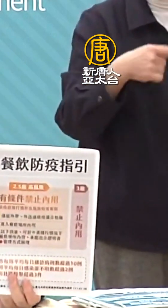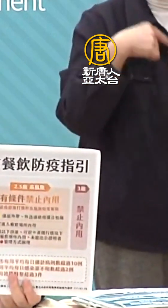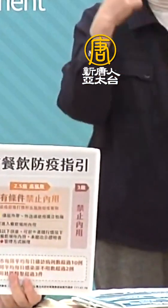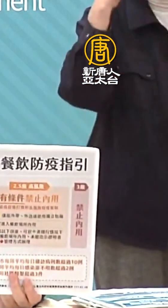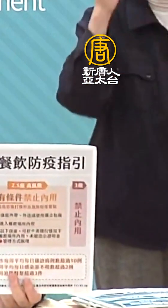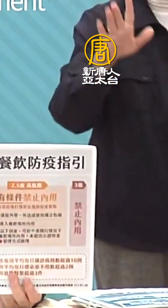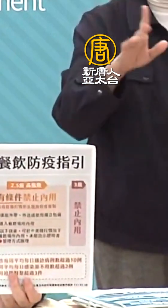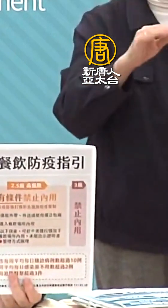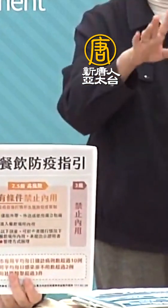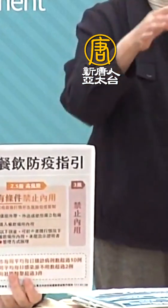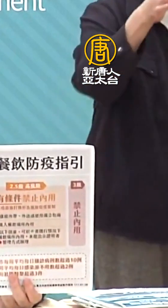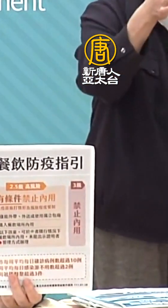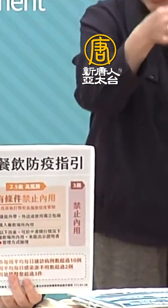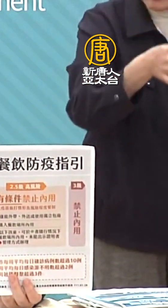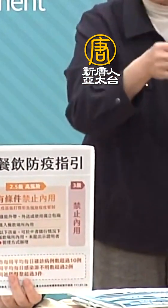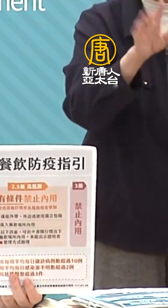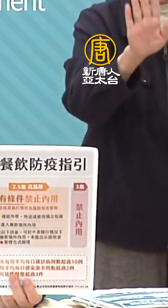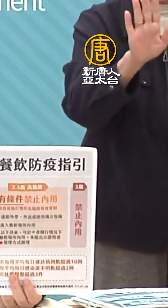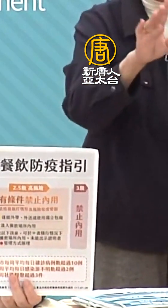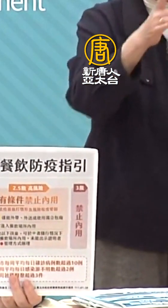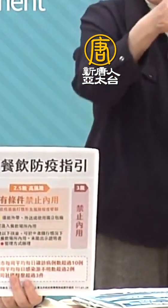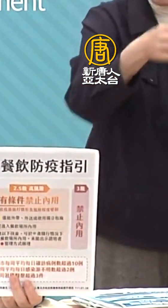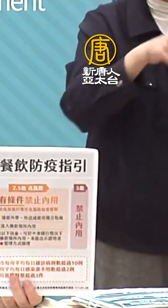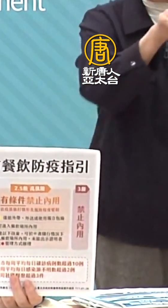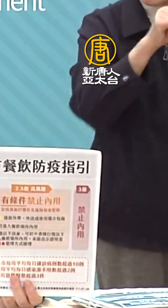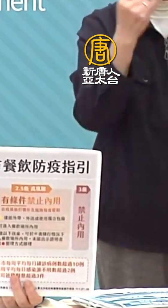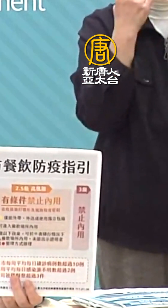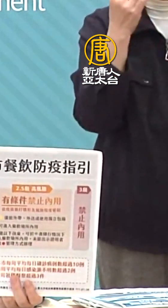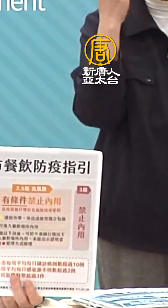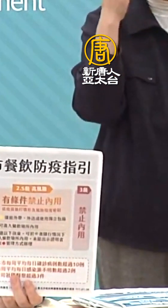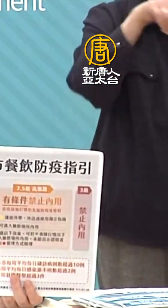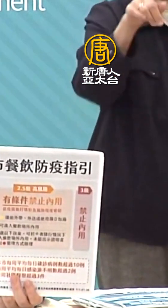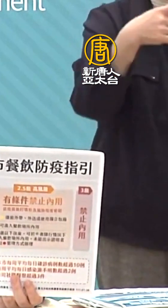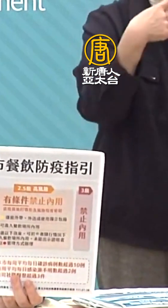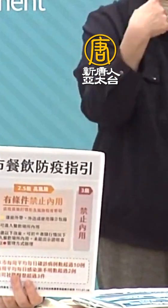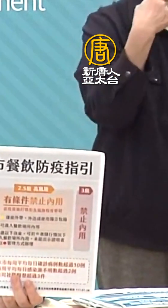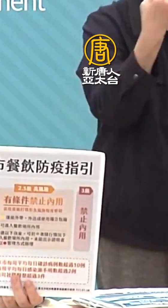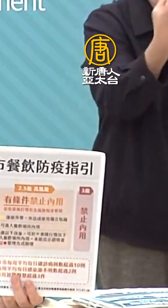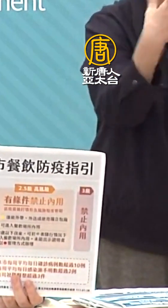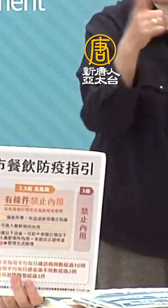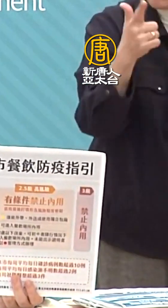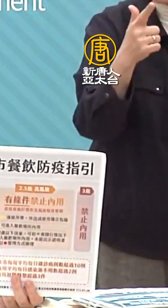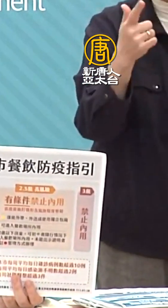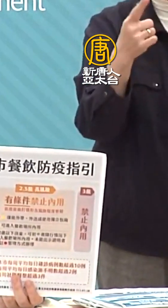餐厅染疫风险，不过突如其来的决策也让不少民众质疑政策